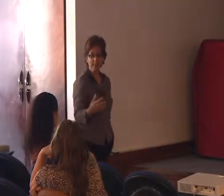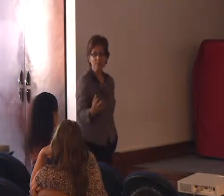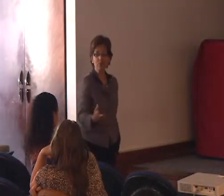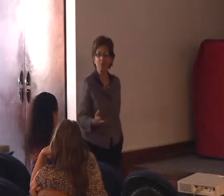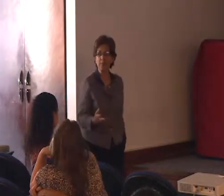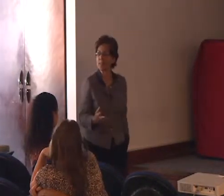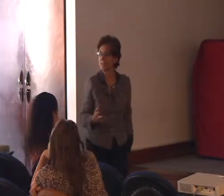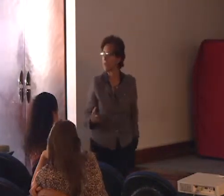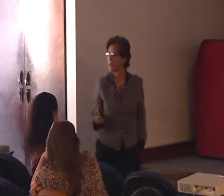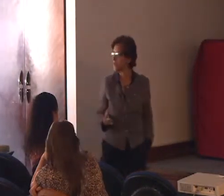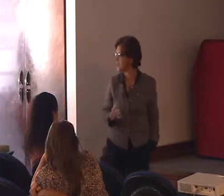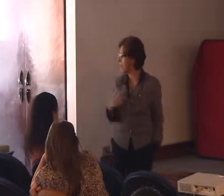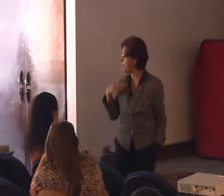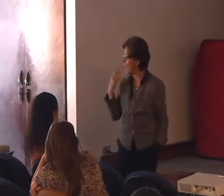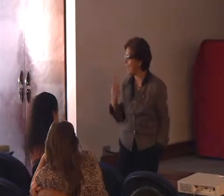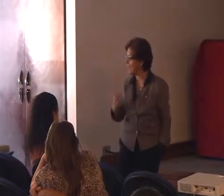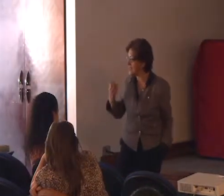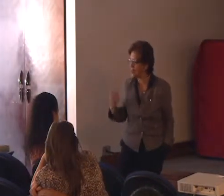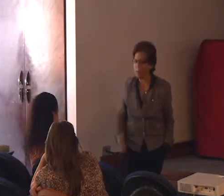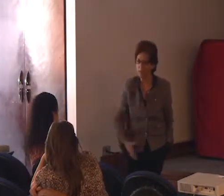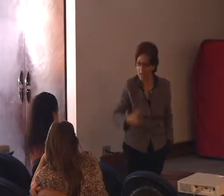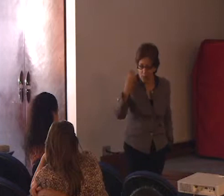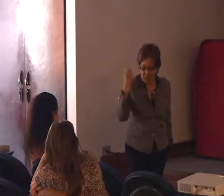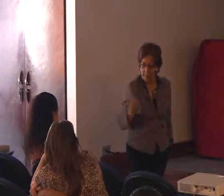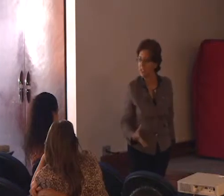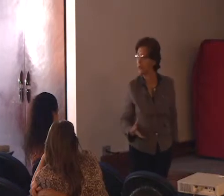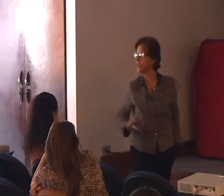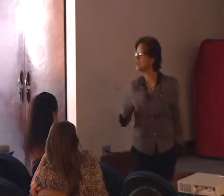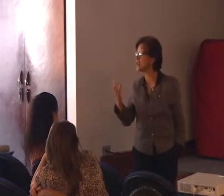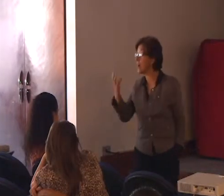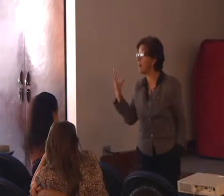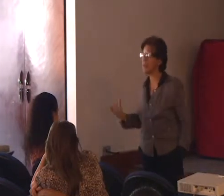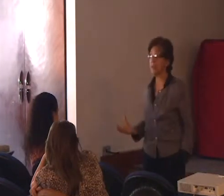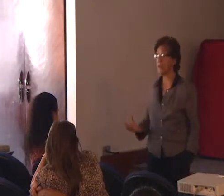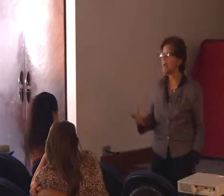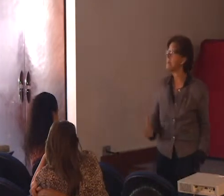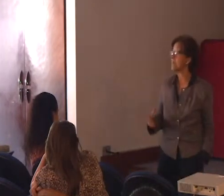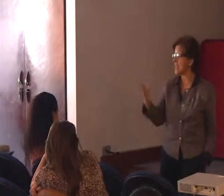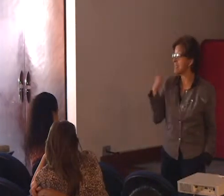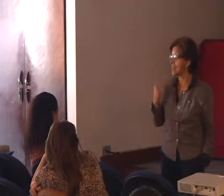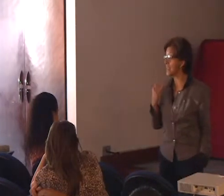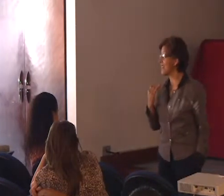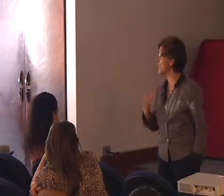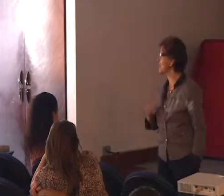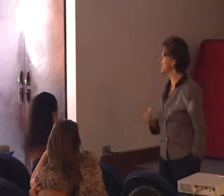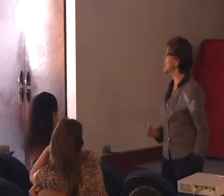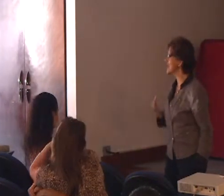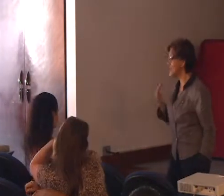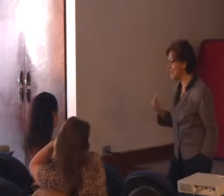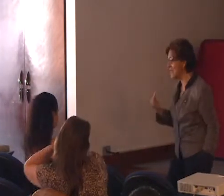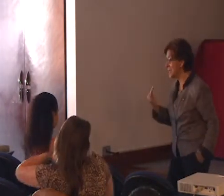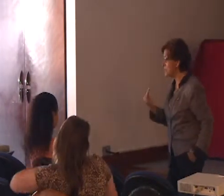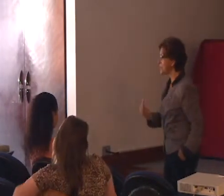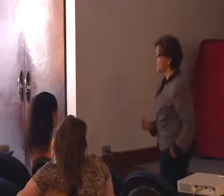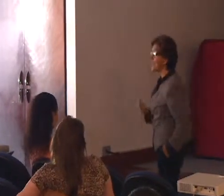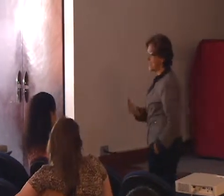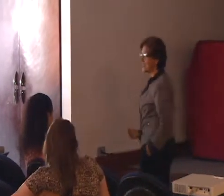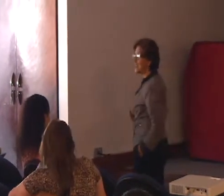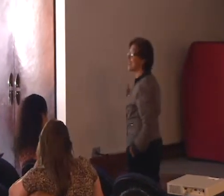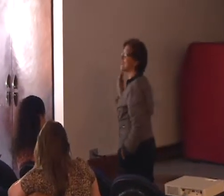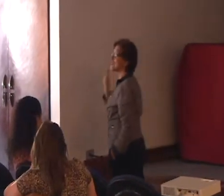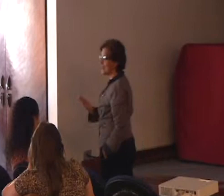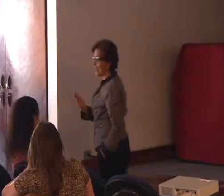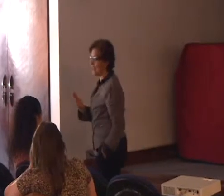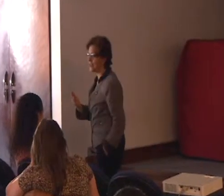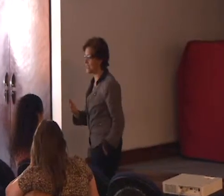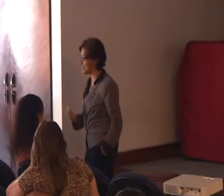famoso concepto de la inclusión, que estamos totalmente de acuerdo, es una palabra que se convirtió en algo tan manido que inclusive hablamos de... Estamos hablando